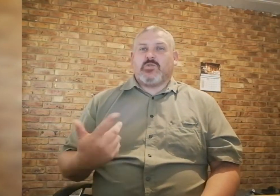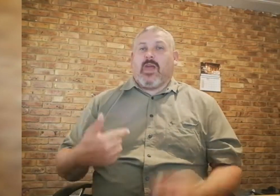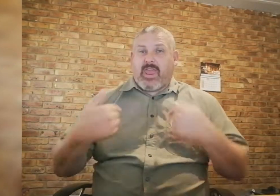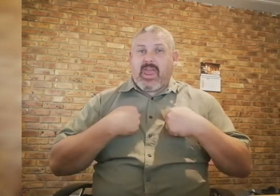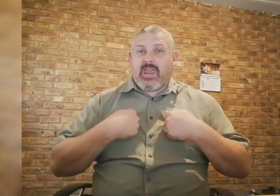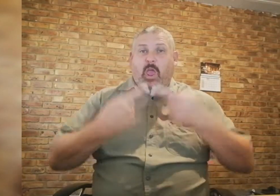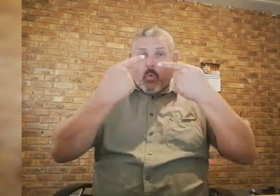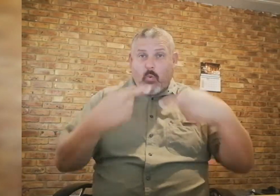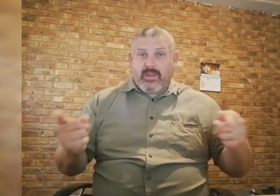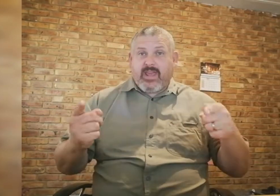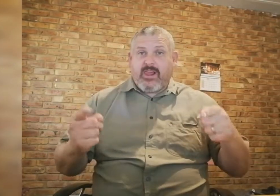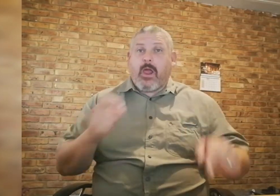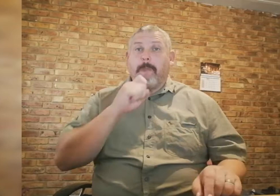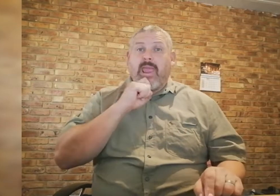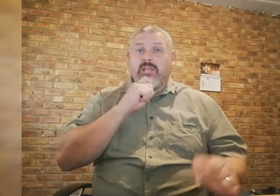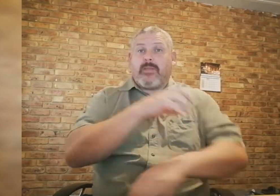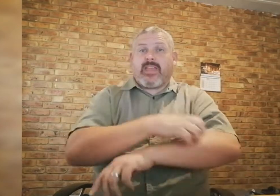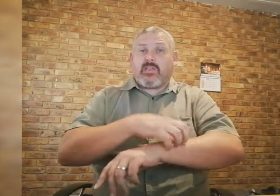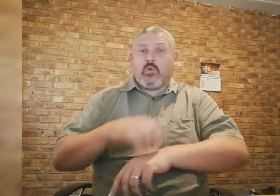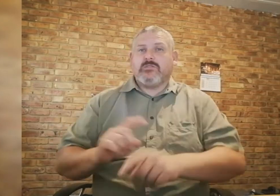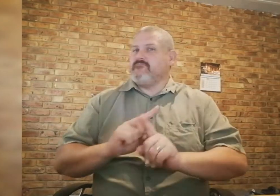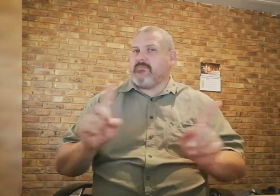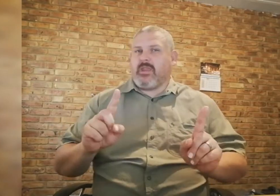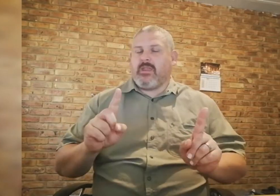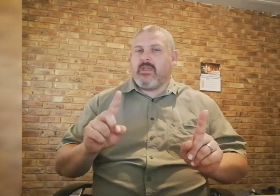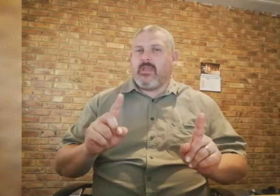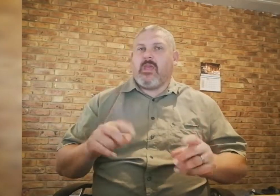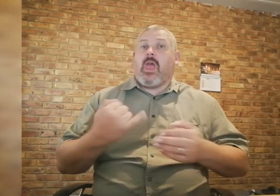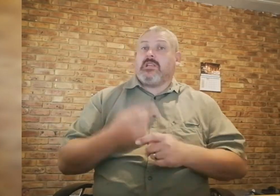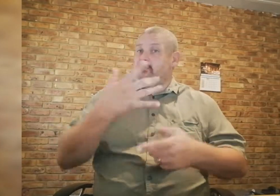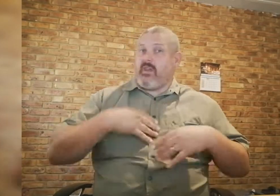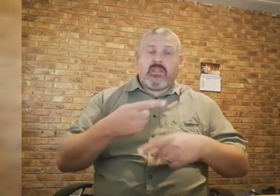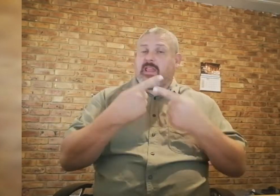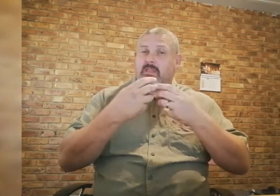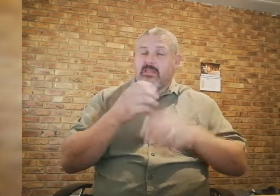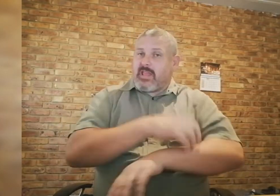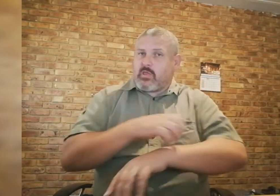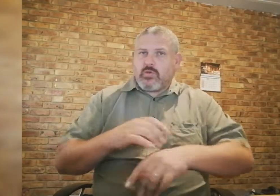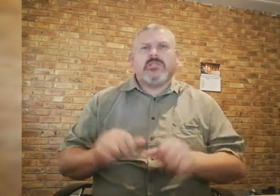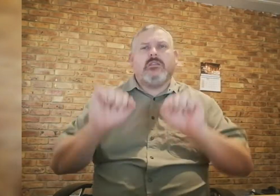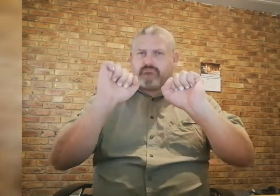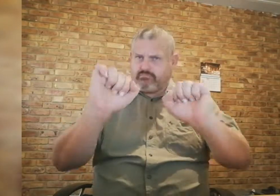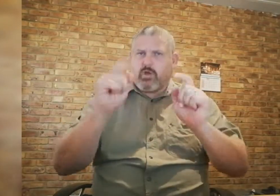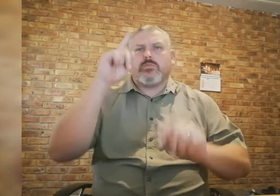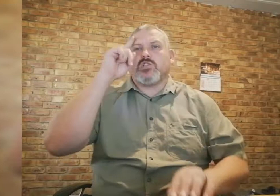So, ek oordeel mens met tattoos nie. As ek wil nie tattoos nie, nou